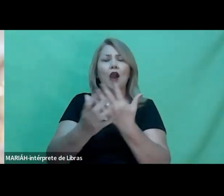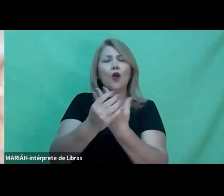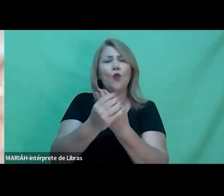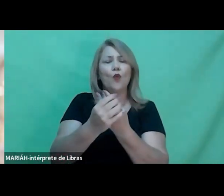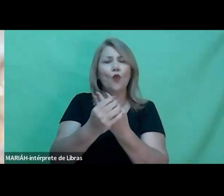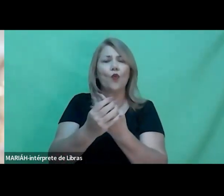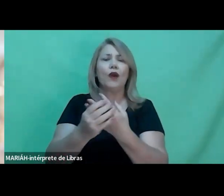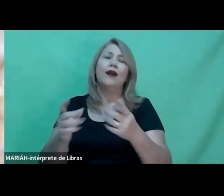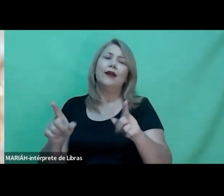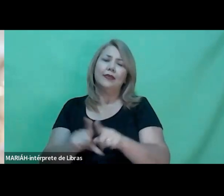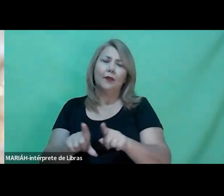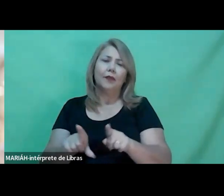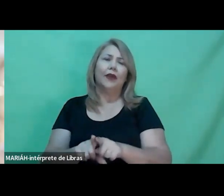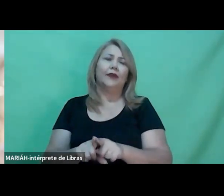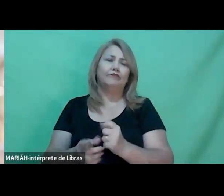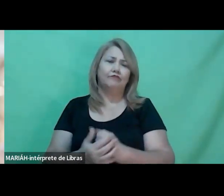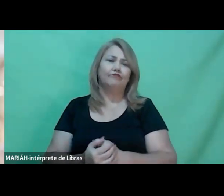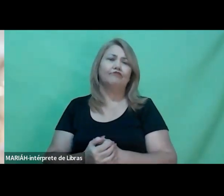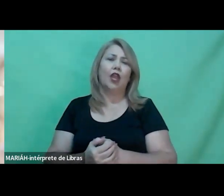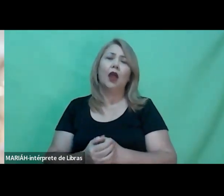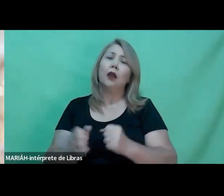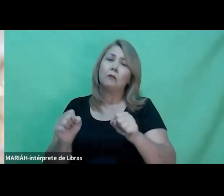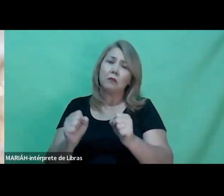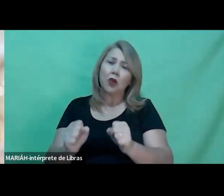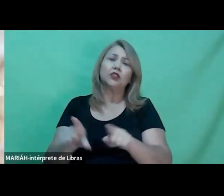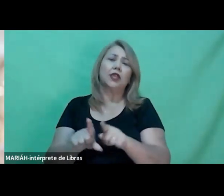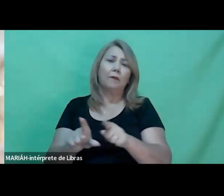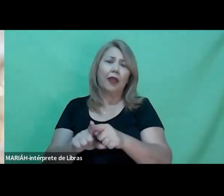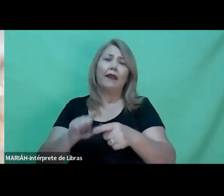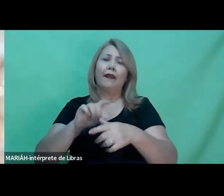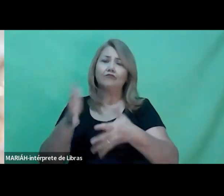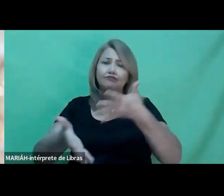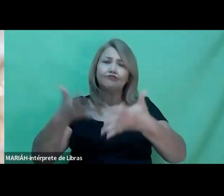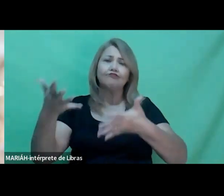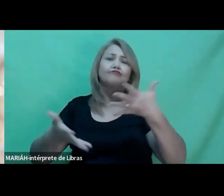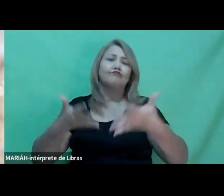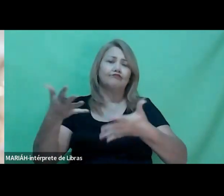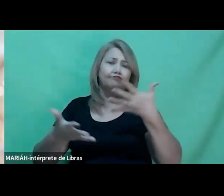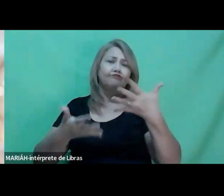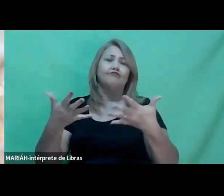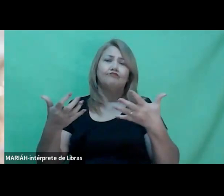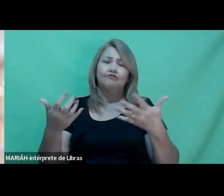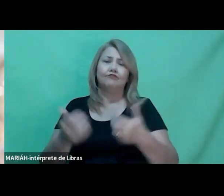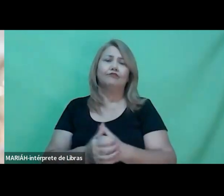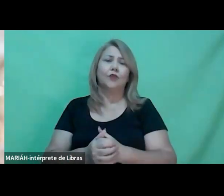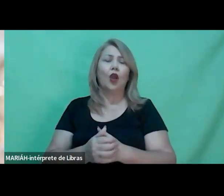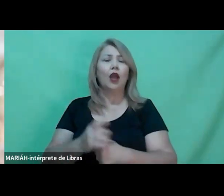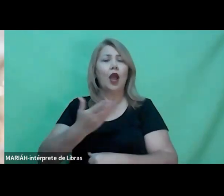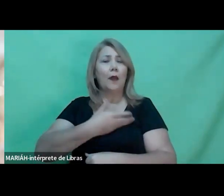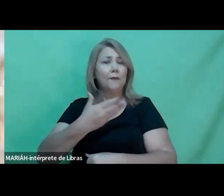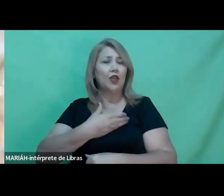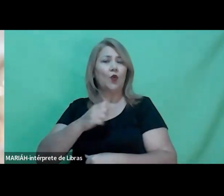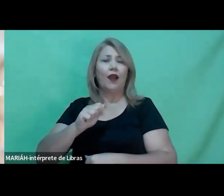Samuel quien usa lengua de señas táctil o con Alejandro un amigo sordociego con quien me